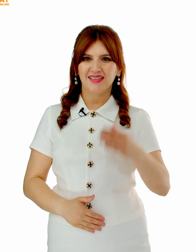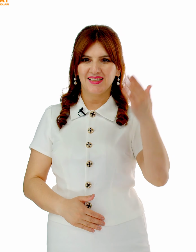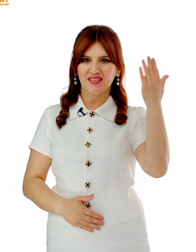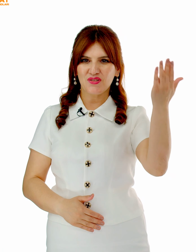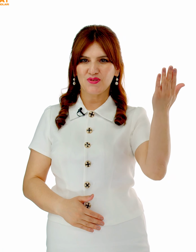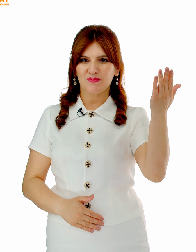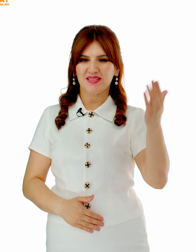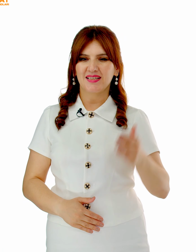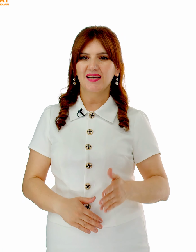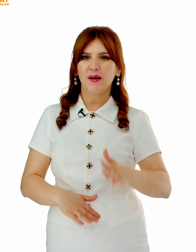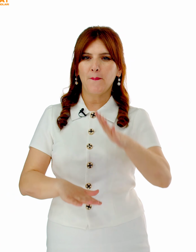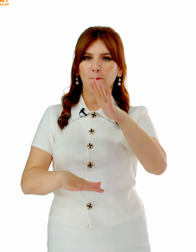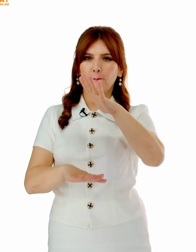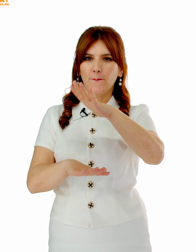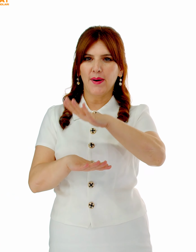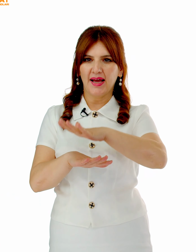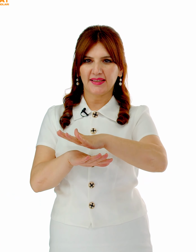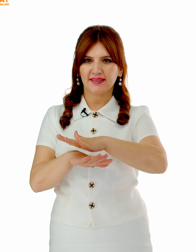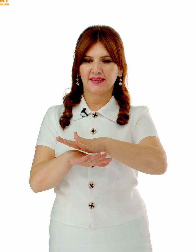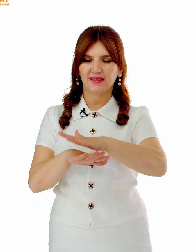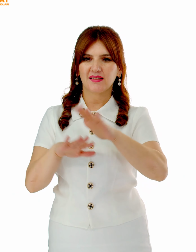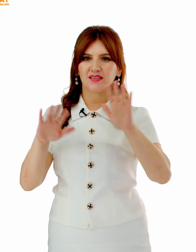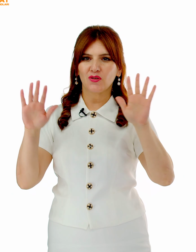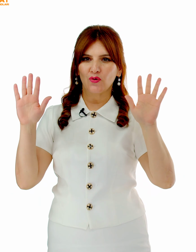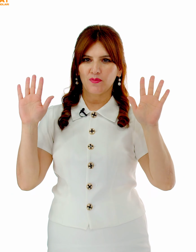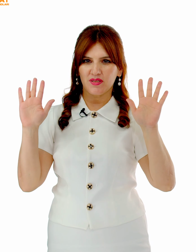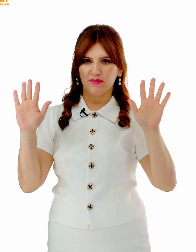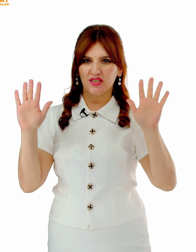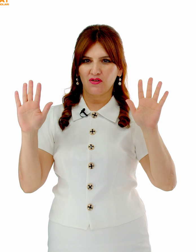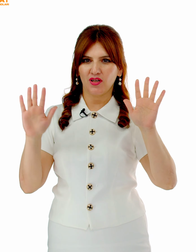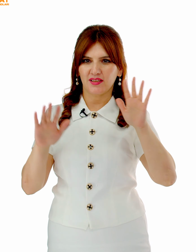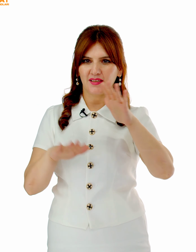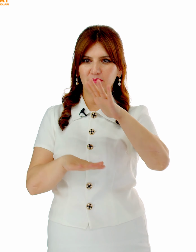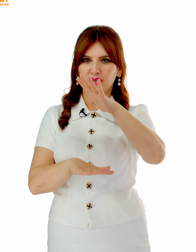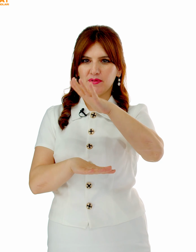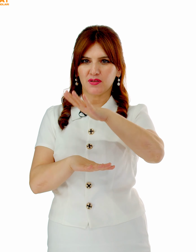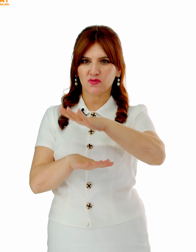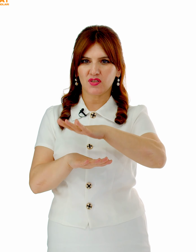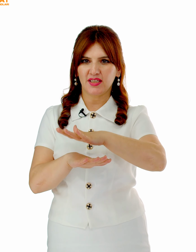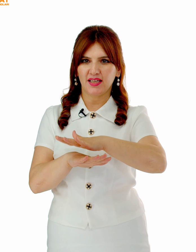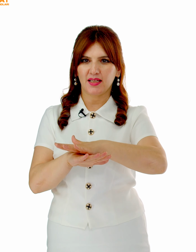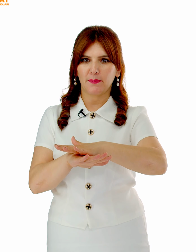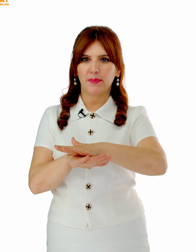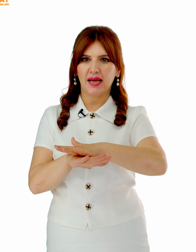Keyingi so'zimiz bank. Ikkita qo'limiz 5 holatida bir-birini ustiga keladi bank.